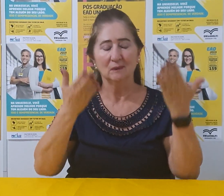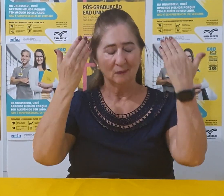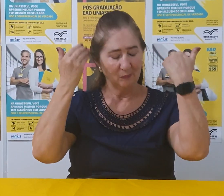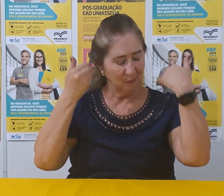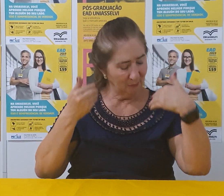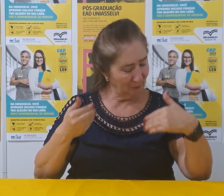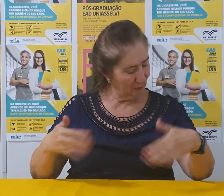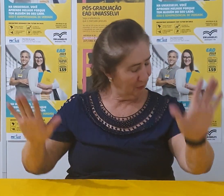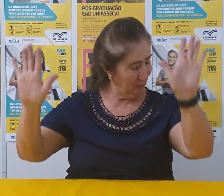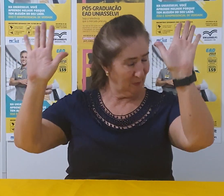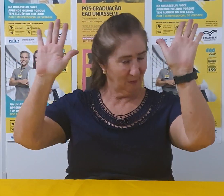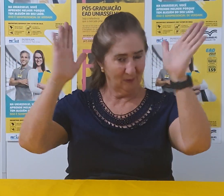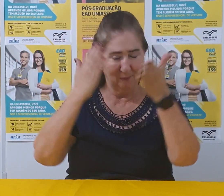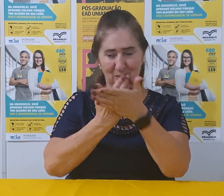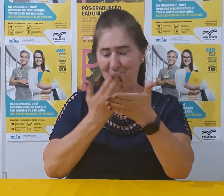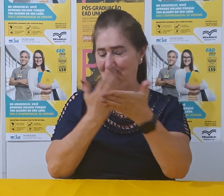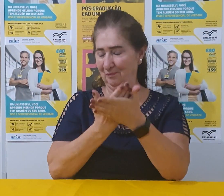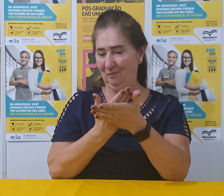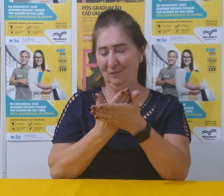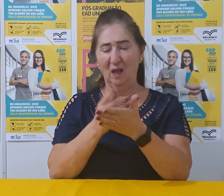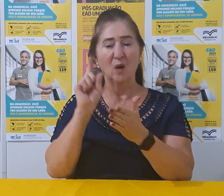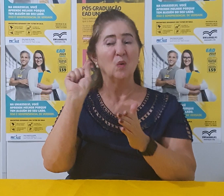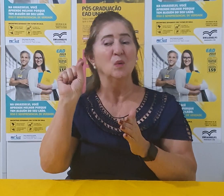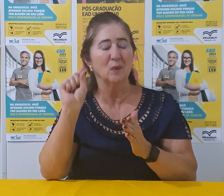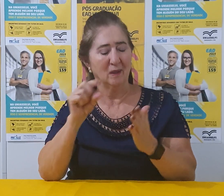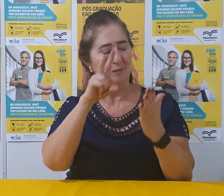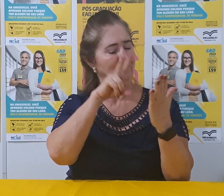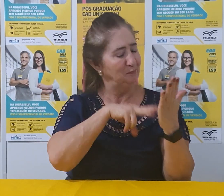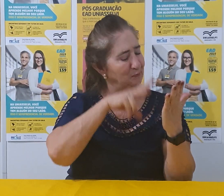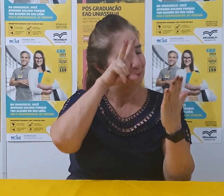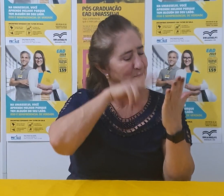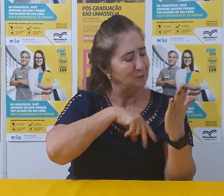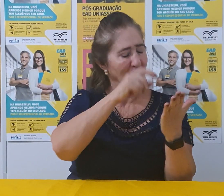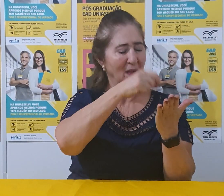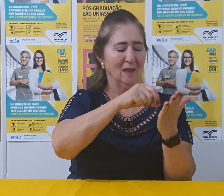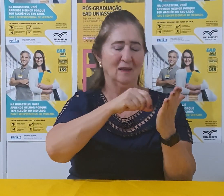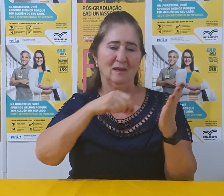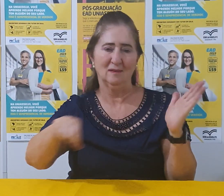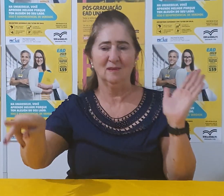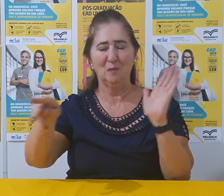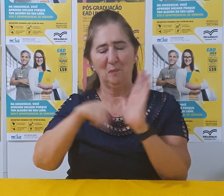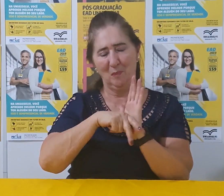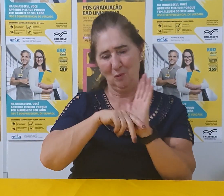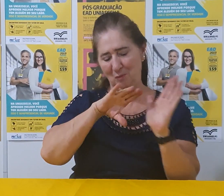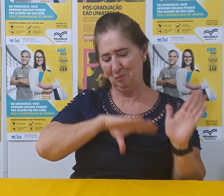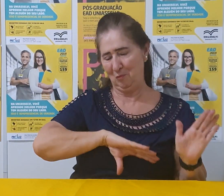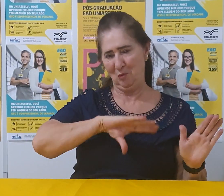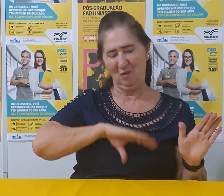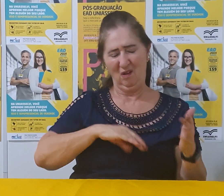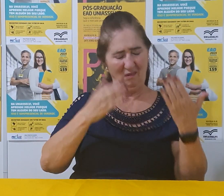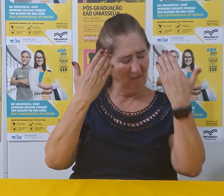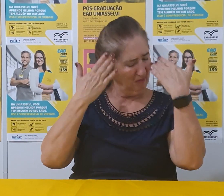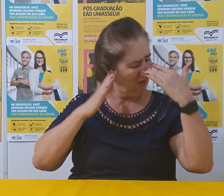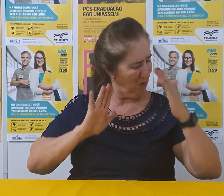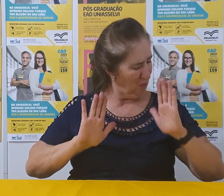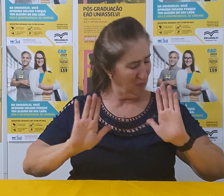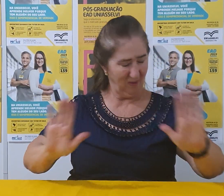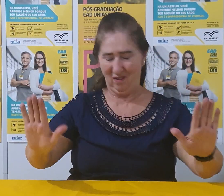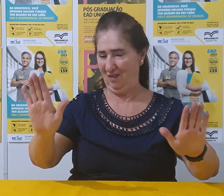de estudar. É a escrita e a leitura da língua portuguesa. e assim não sonha fazer uma faculdade.